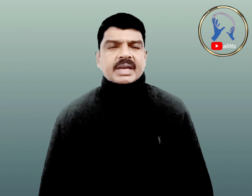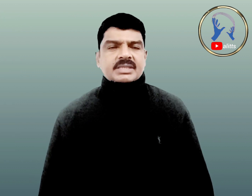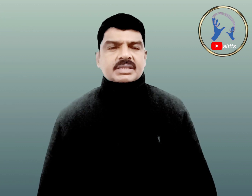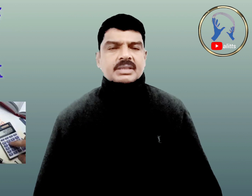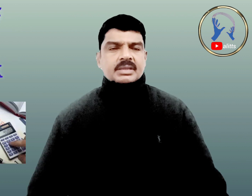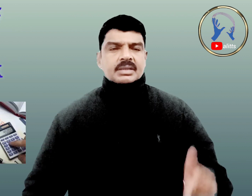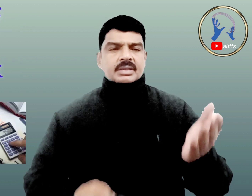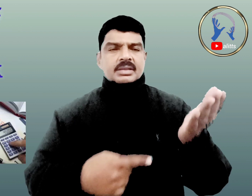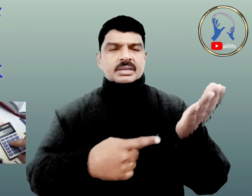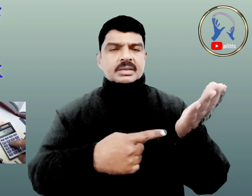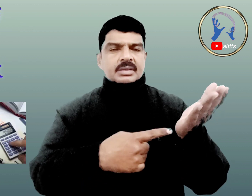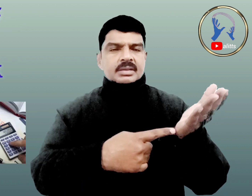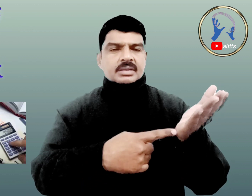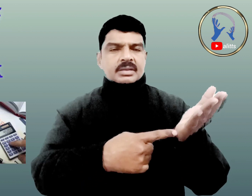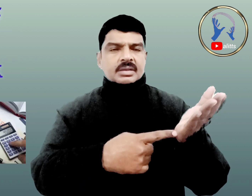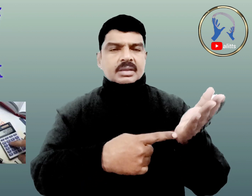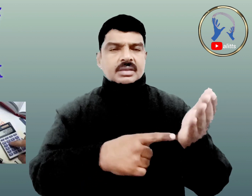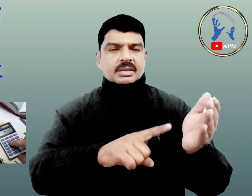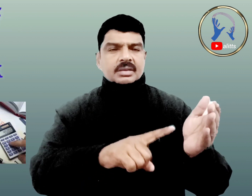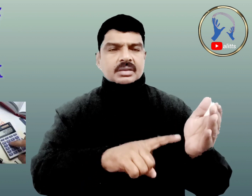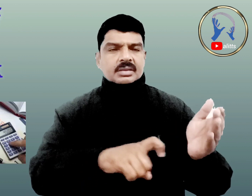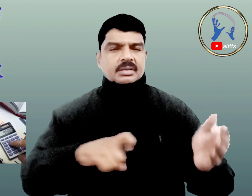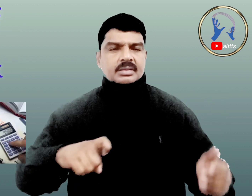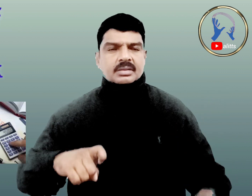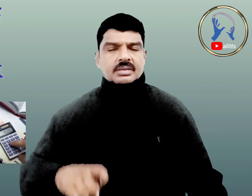टैक्स, टी,